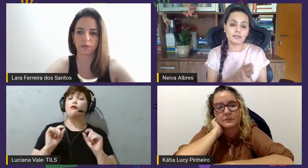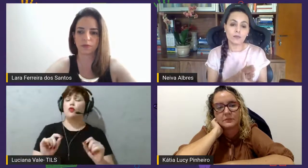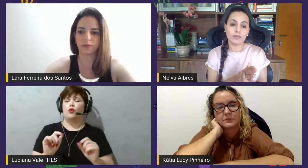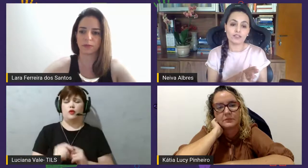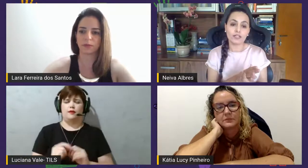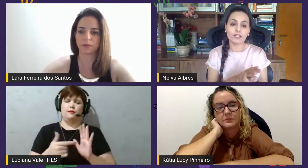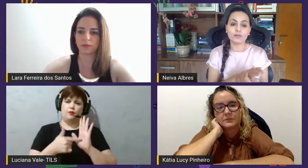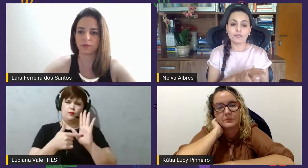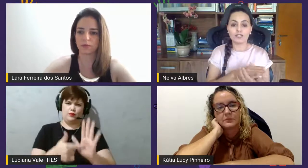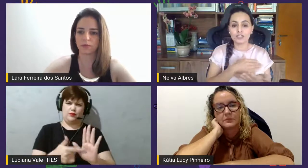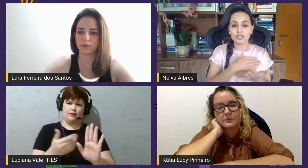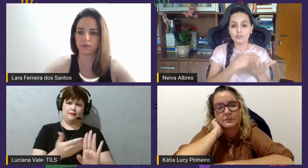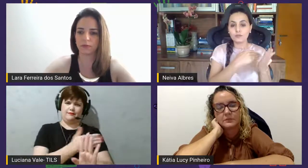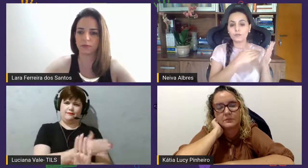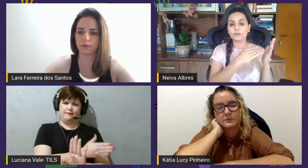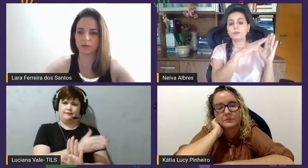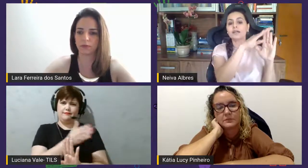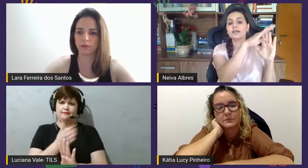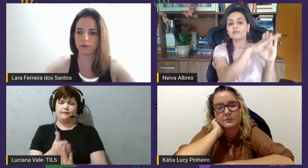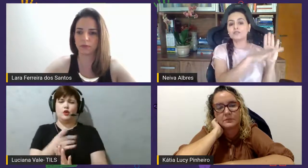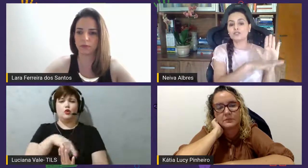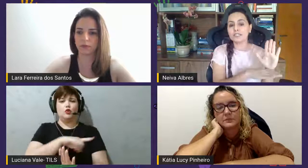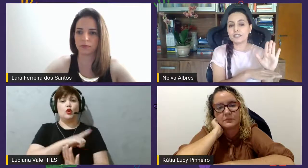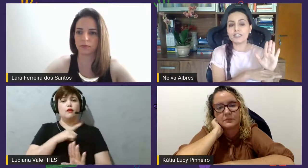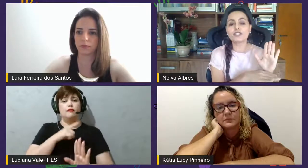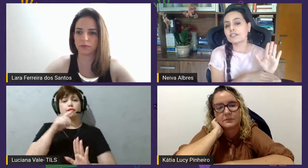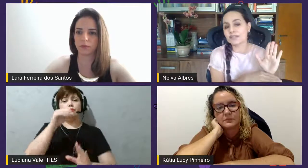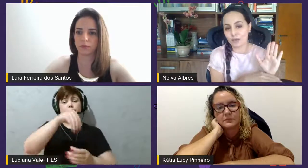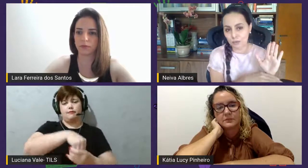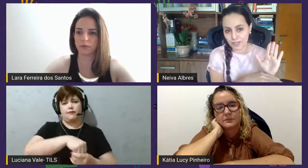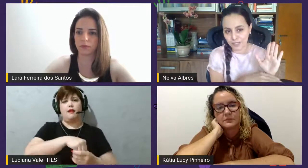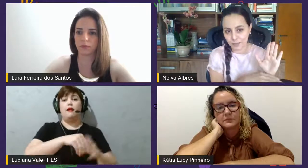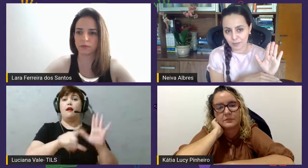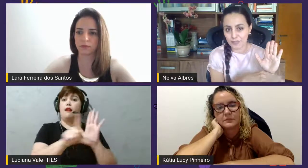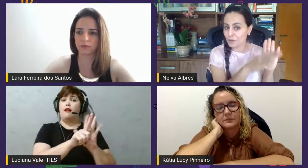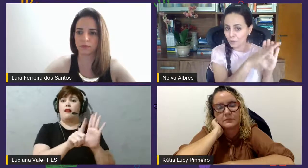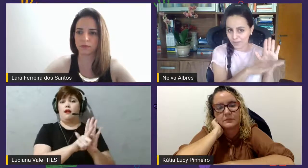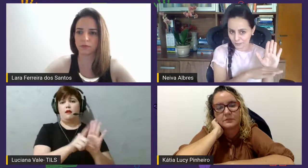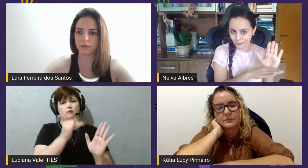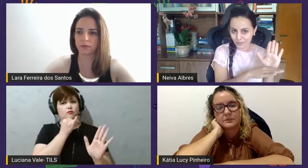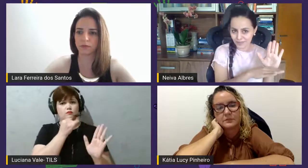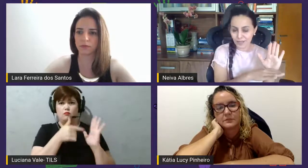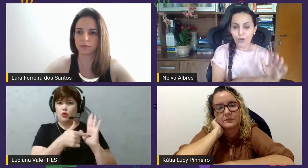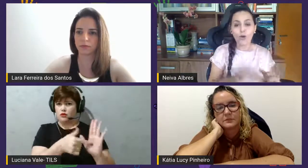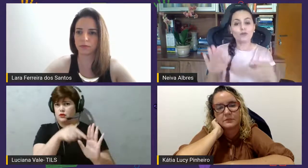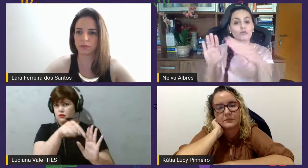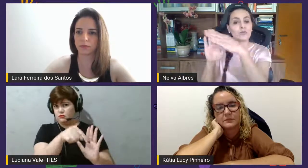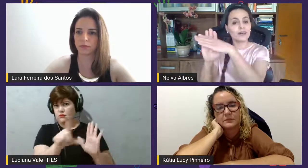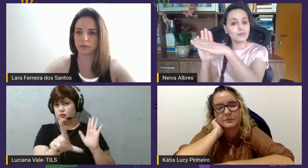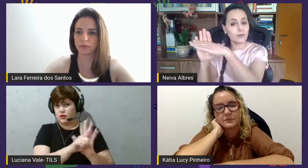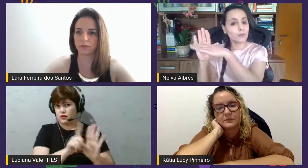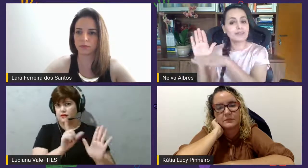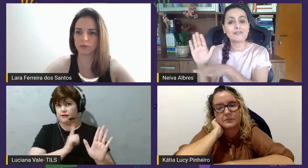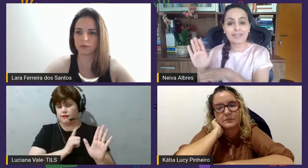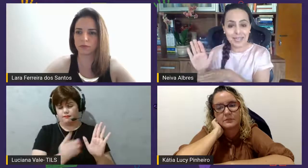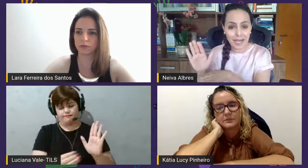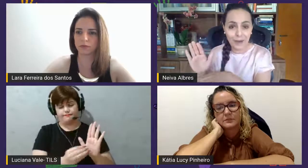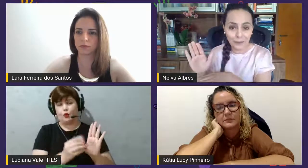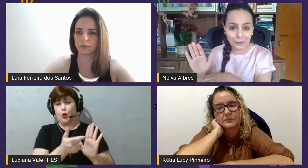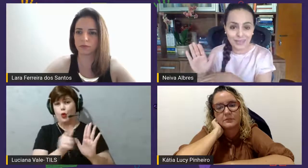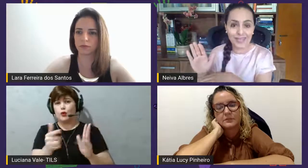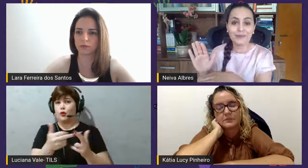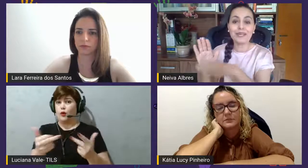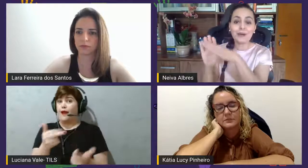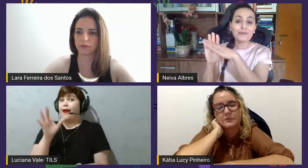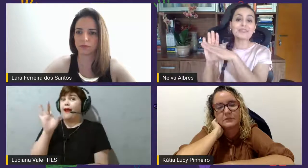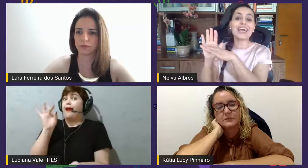apresentei inicialmente ali o que a gente tem no plano de legislação, por exemplo. Isso é um plano. Outro plano é o plano da vida